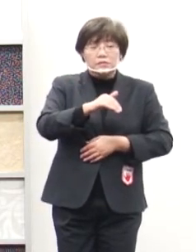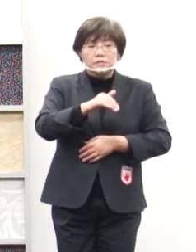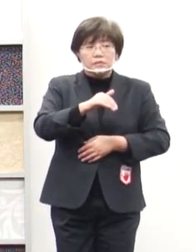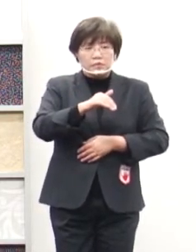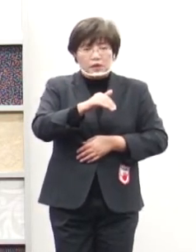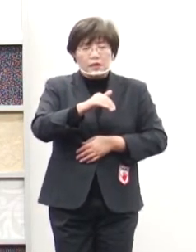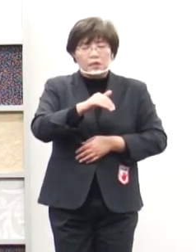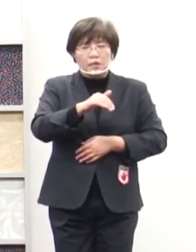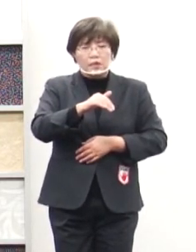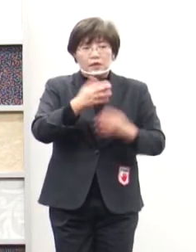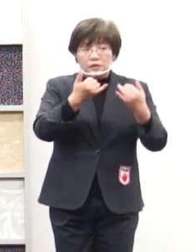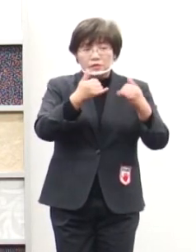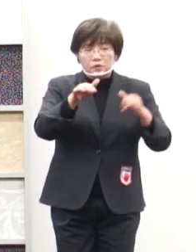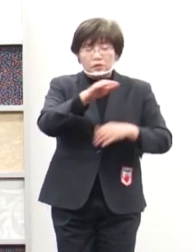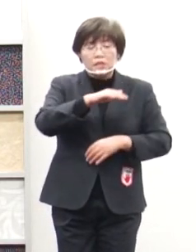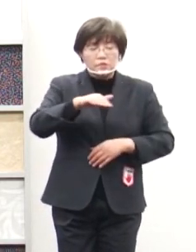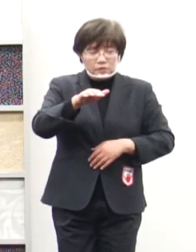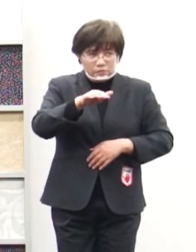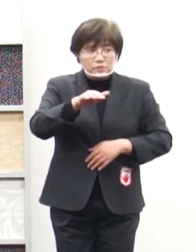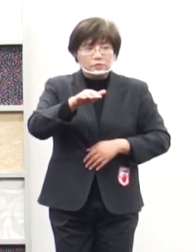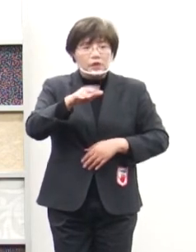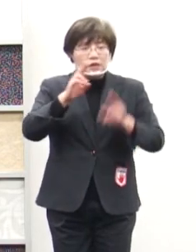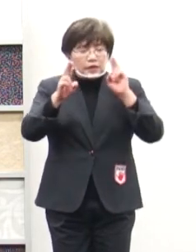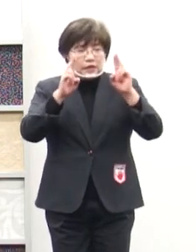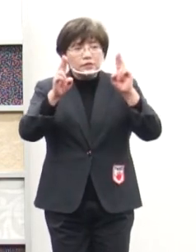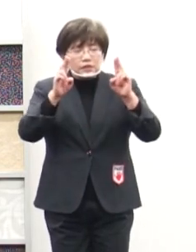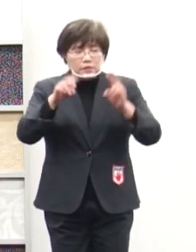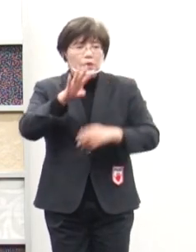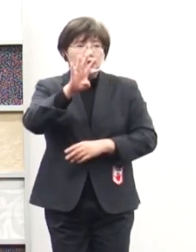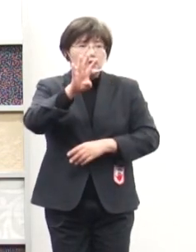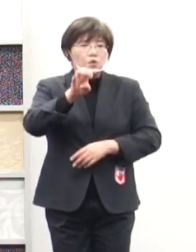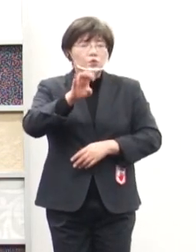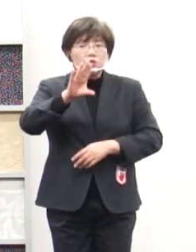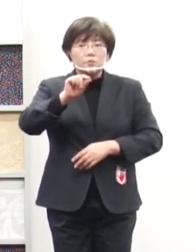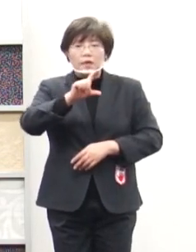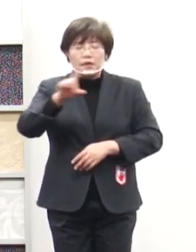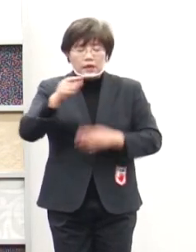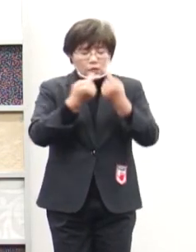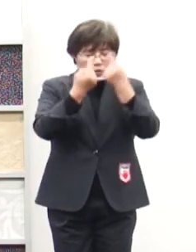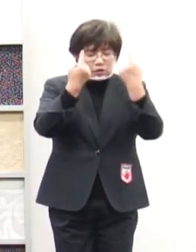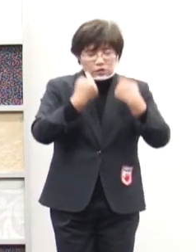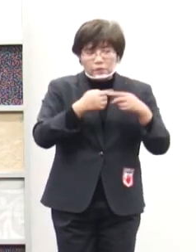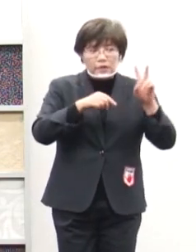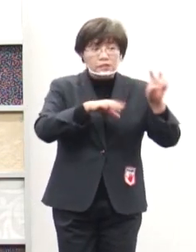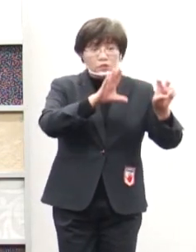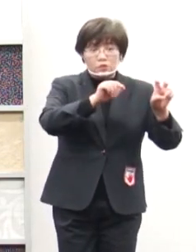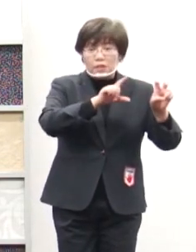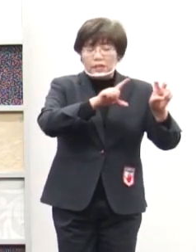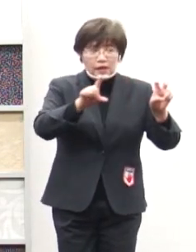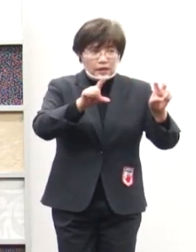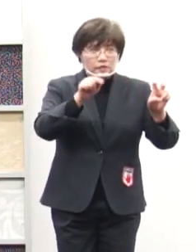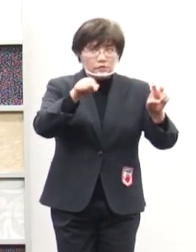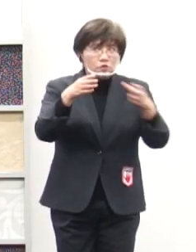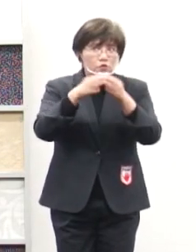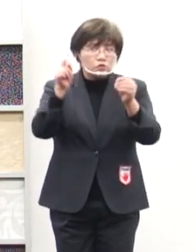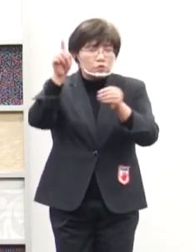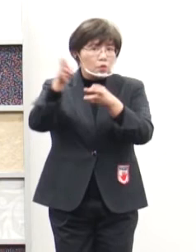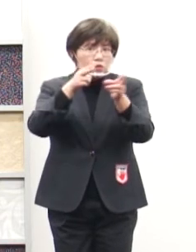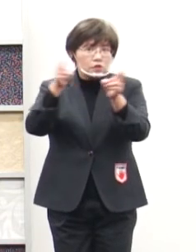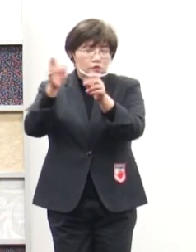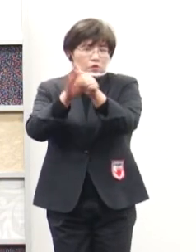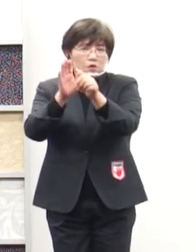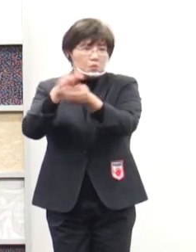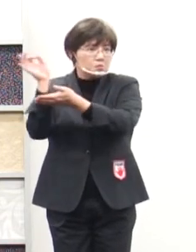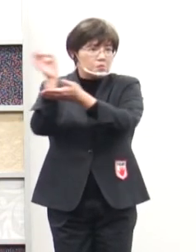業者、法人には40万、個人には20万でしたっけ、というものがですね、その国の制度としてなされております